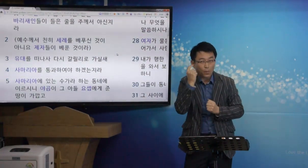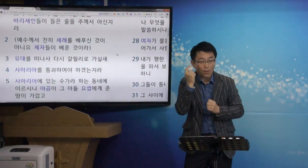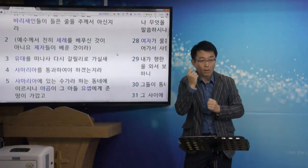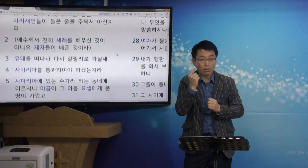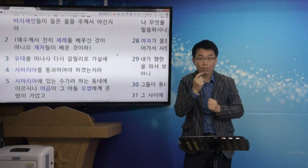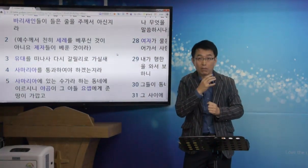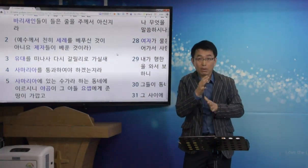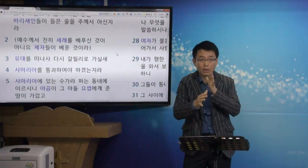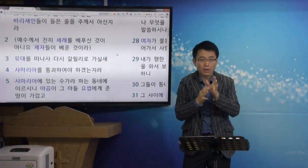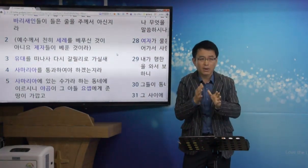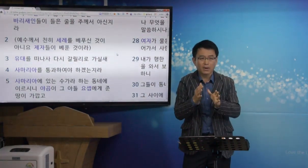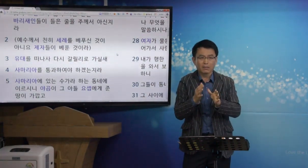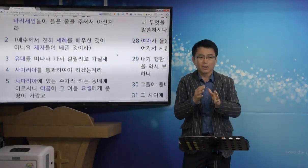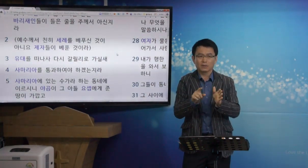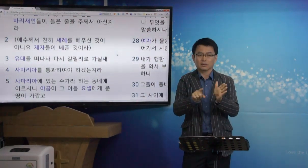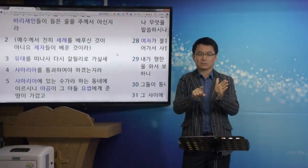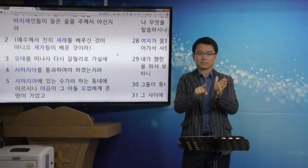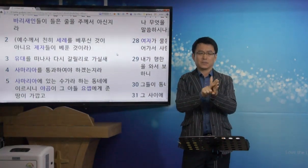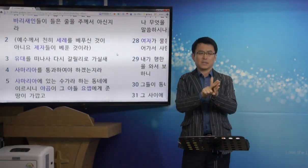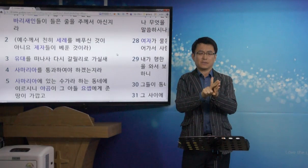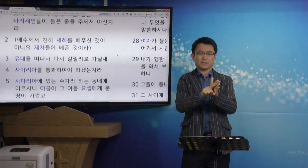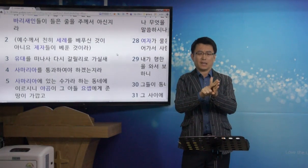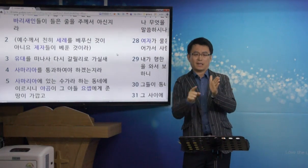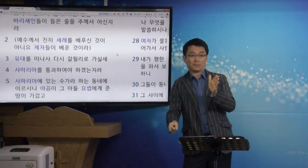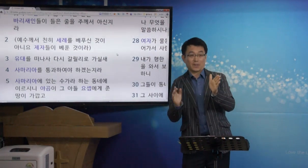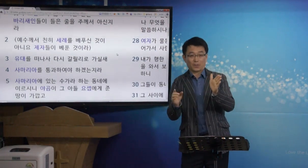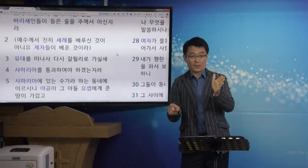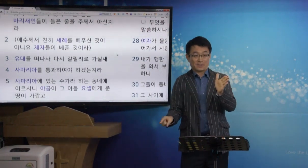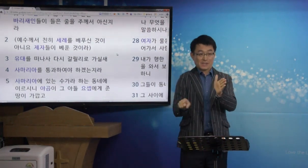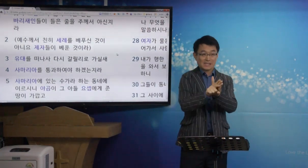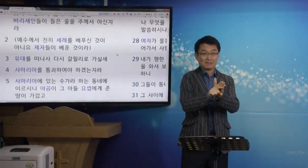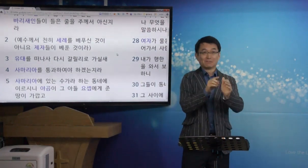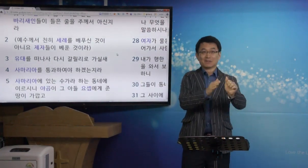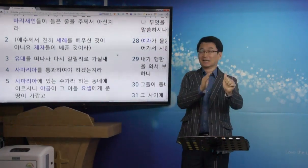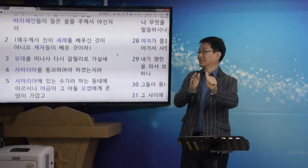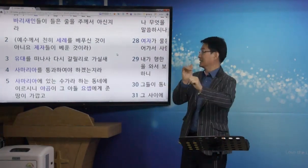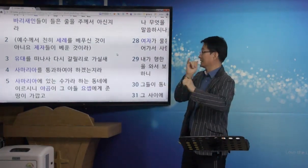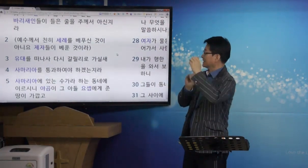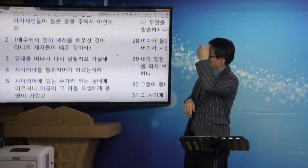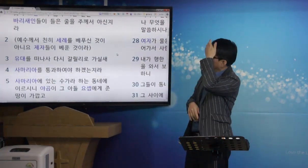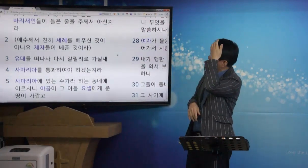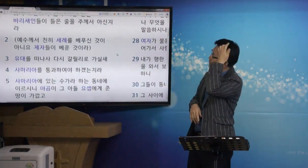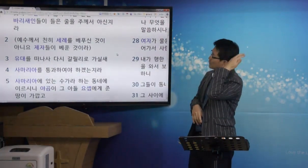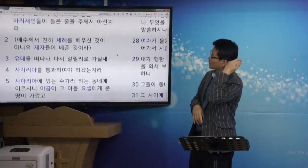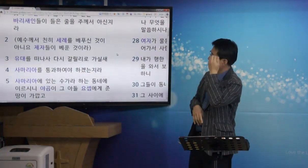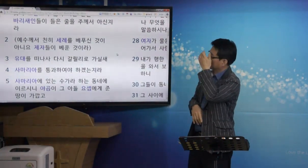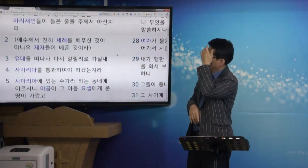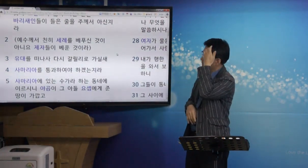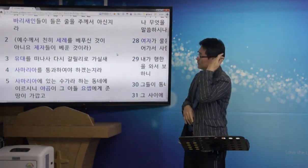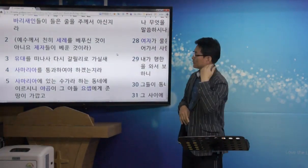제가 설명할 때 잘 생각하시고 믿음을 잃지 않으셨으면 좋겠습니다.